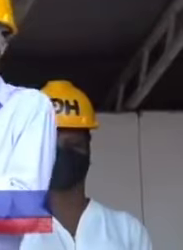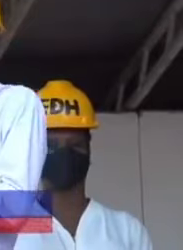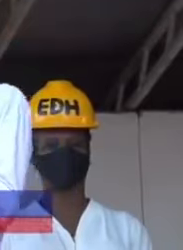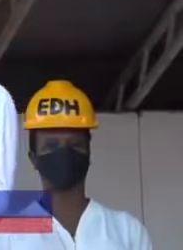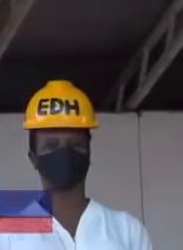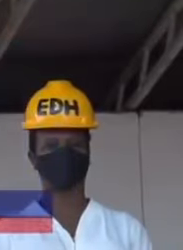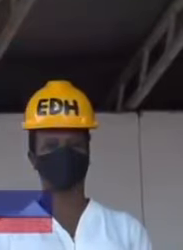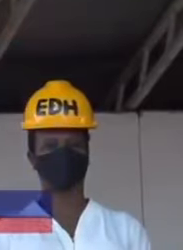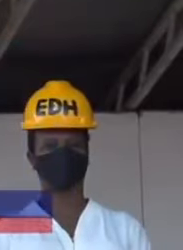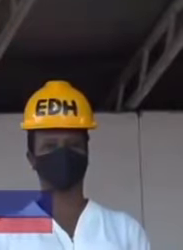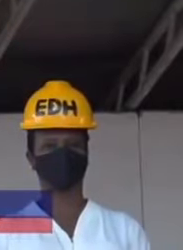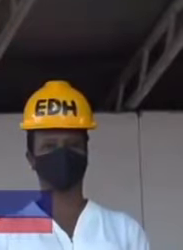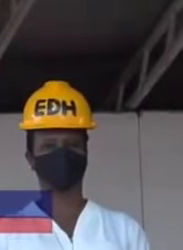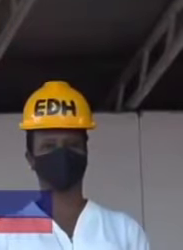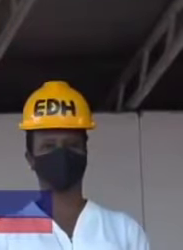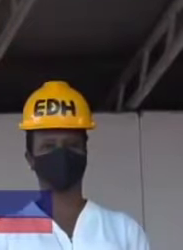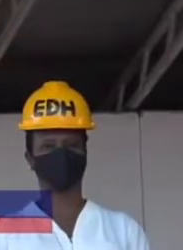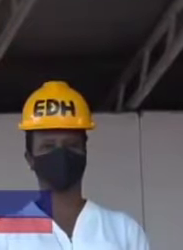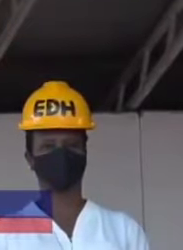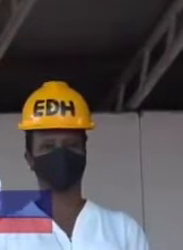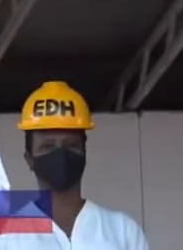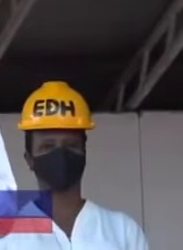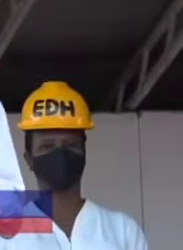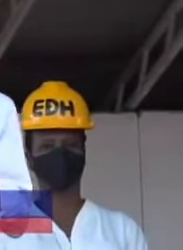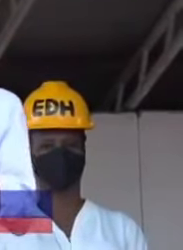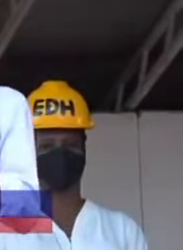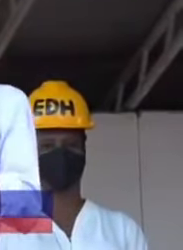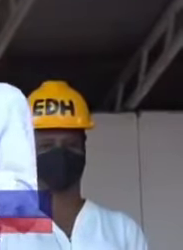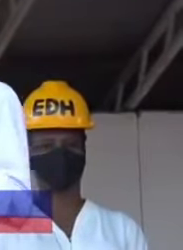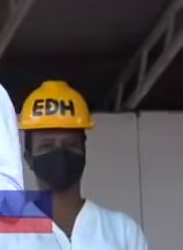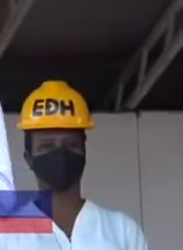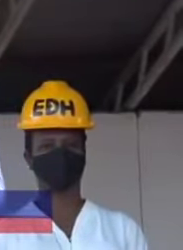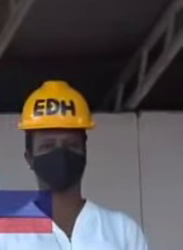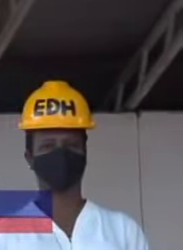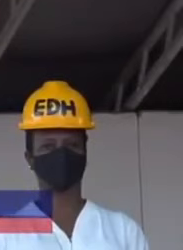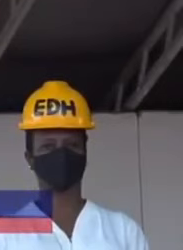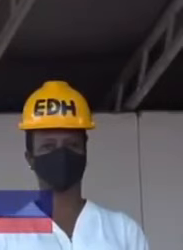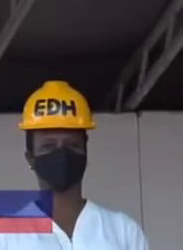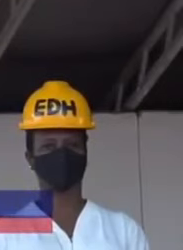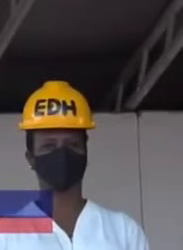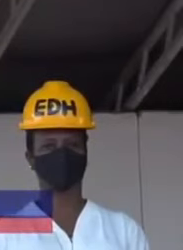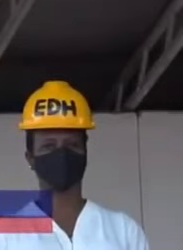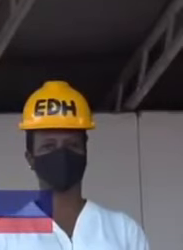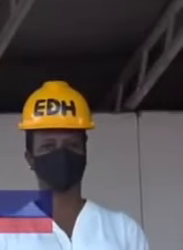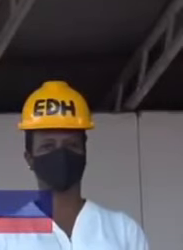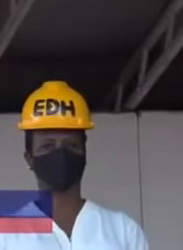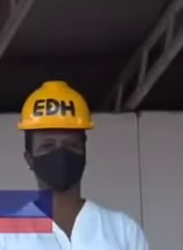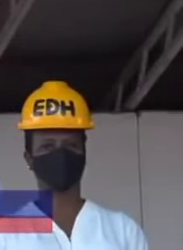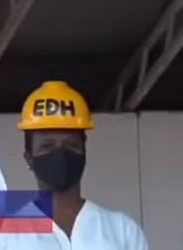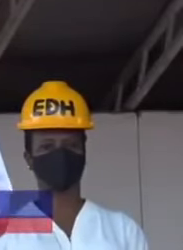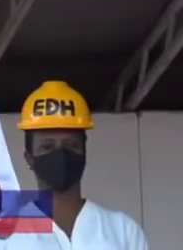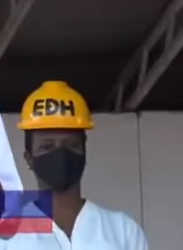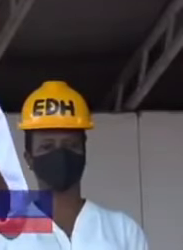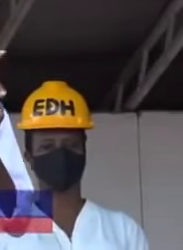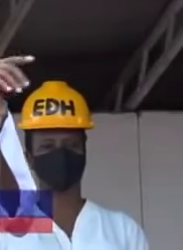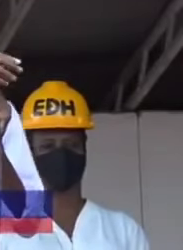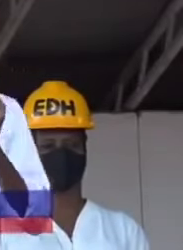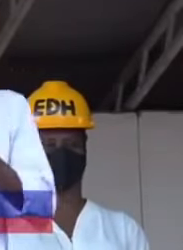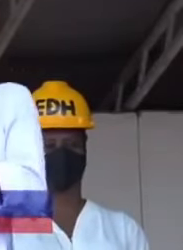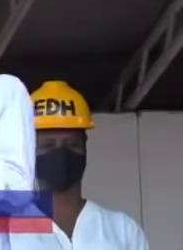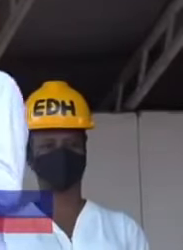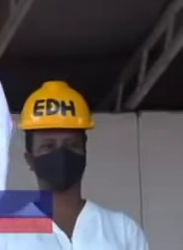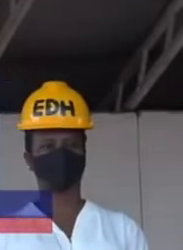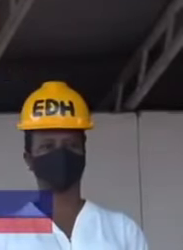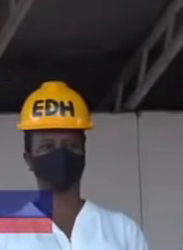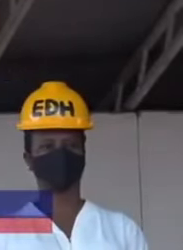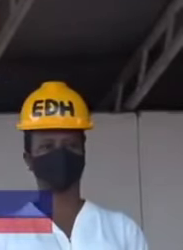dire que le ministre PTC avec là, nous prenons le lancer, nous prenons mettre vitesse supérieure.